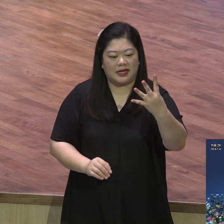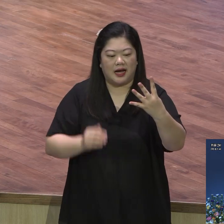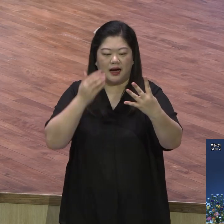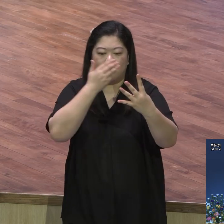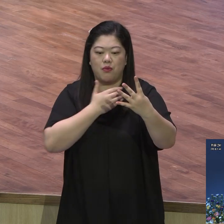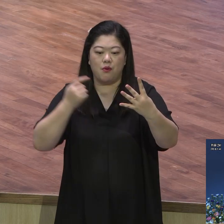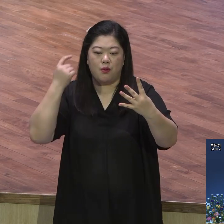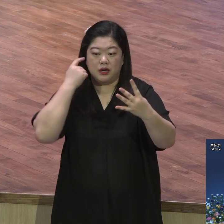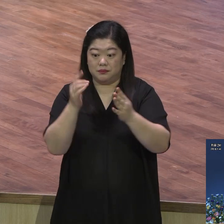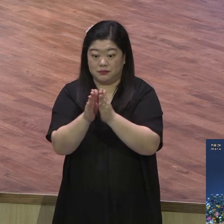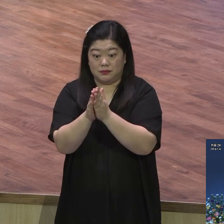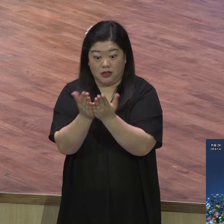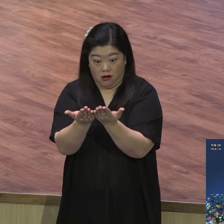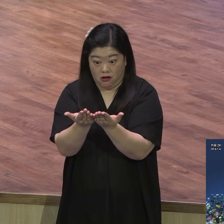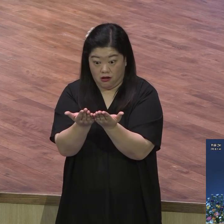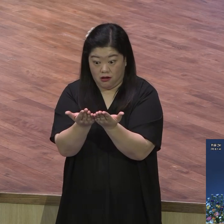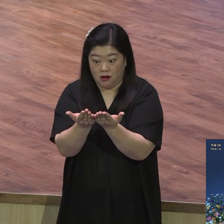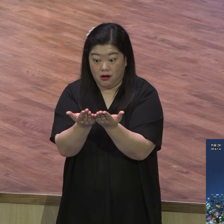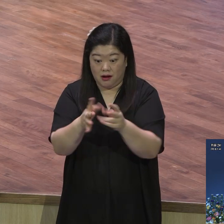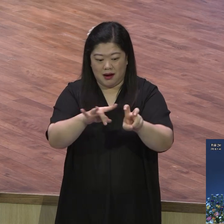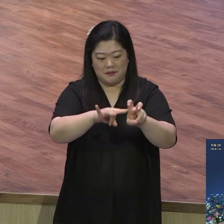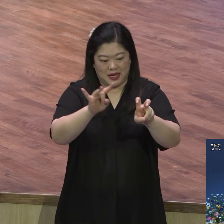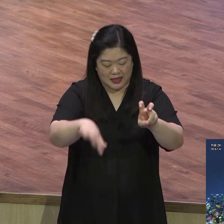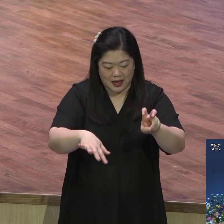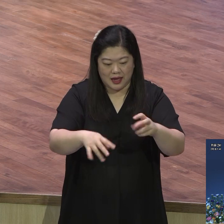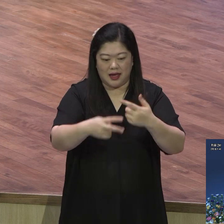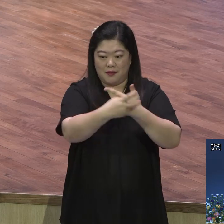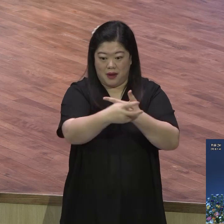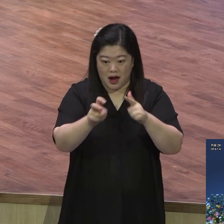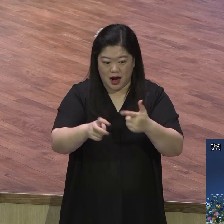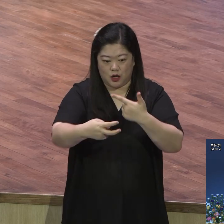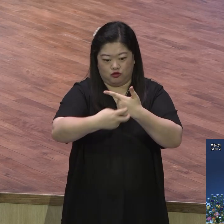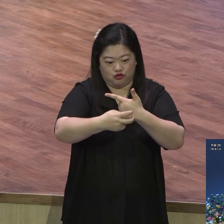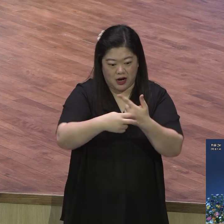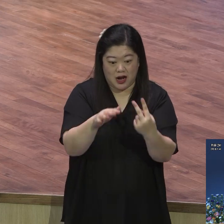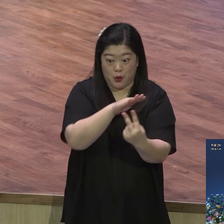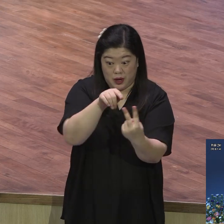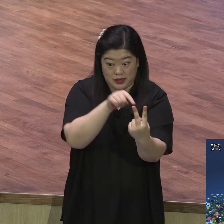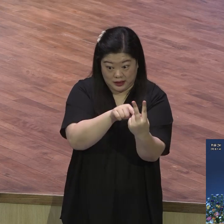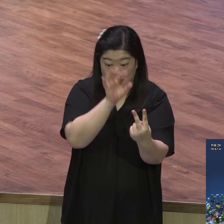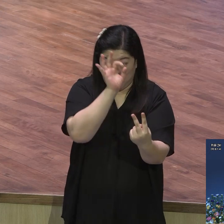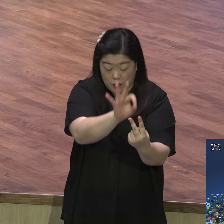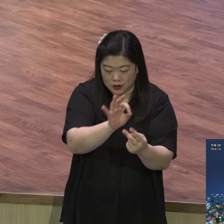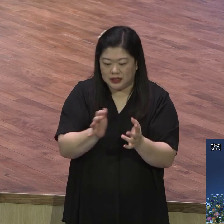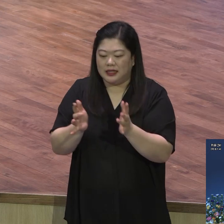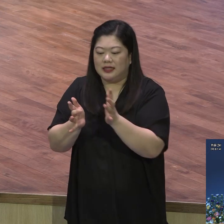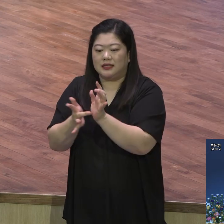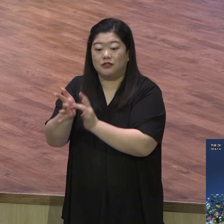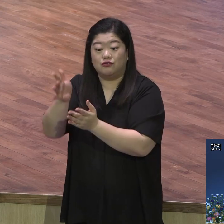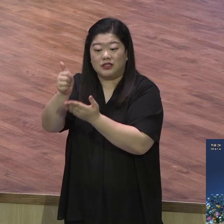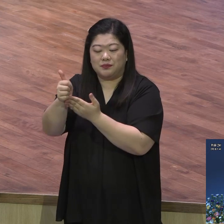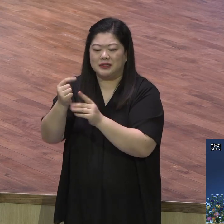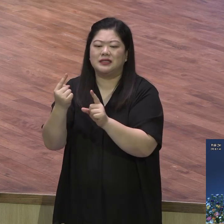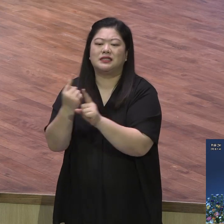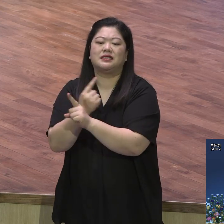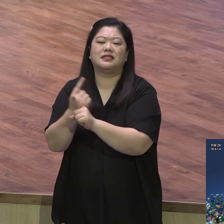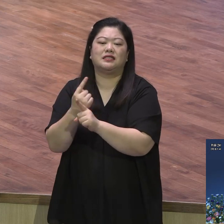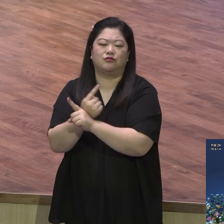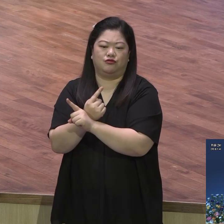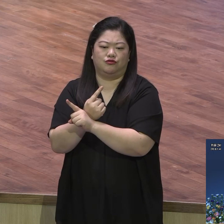예수님의 치유 사역을 기록하고 있다라고 밝히고 있어요. 41가지. 사복음서에